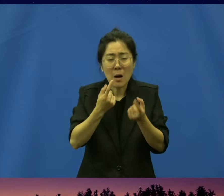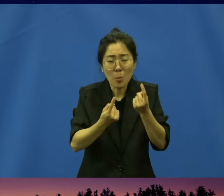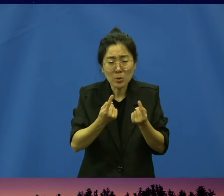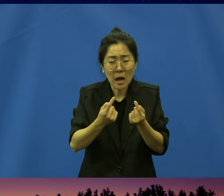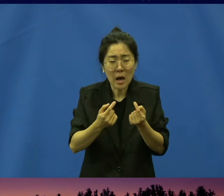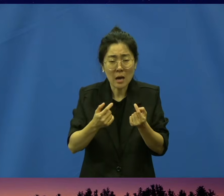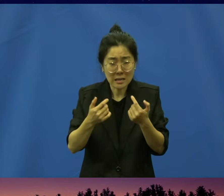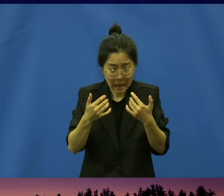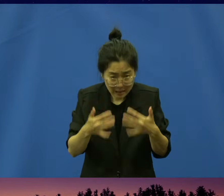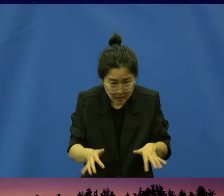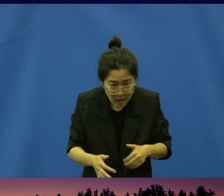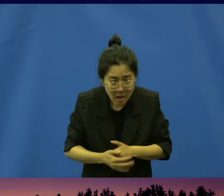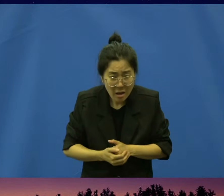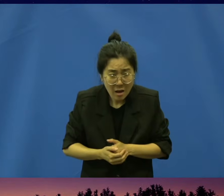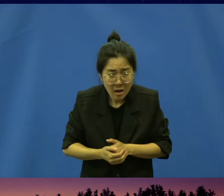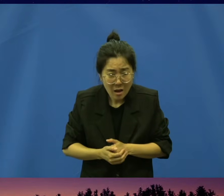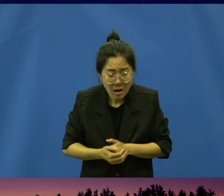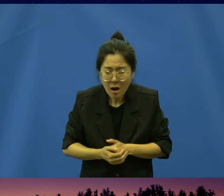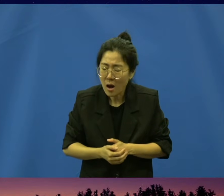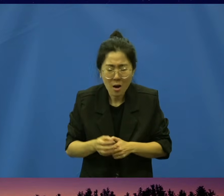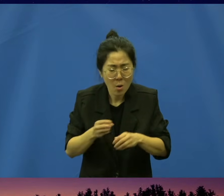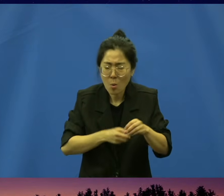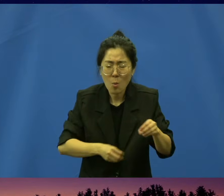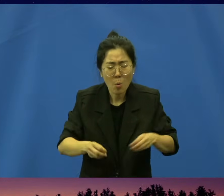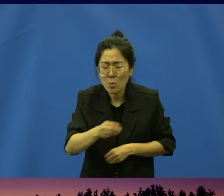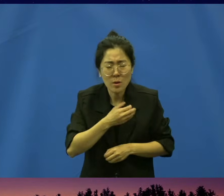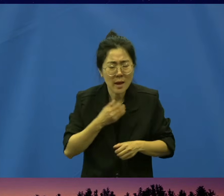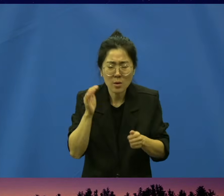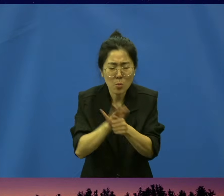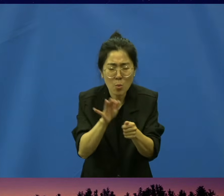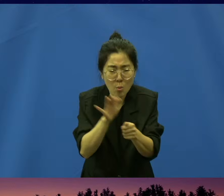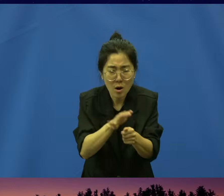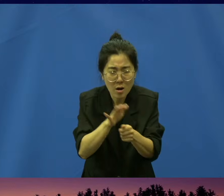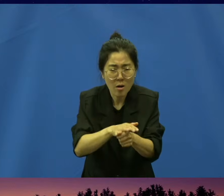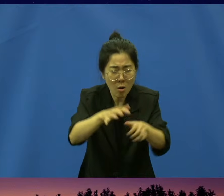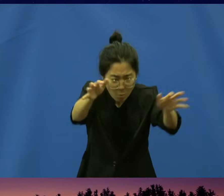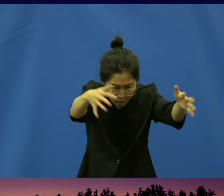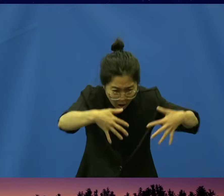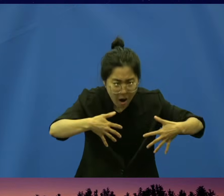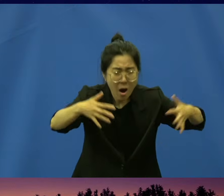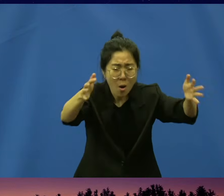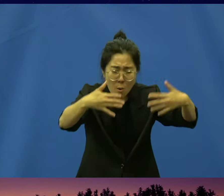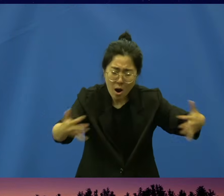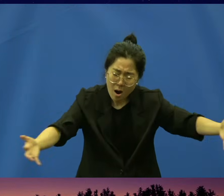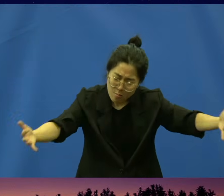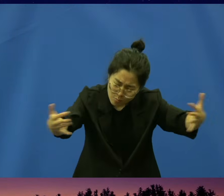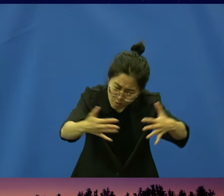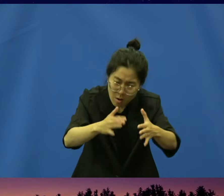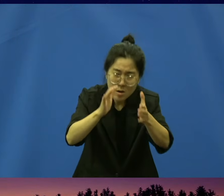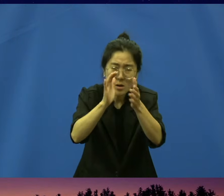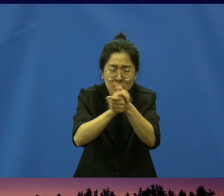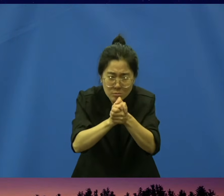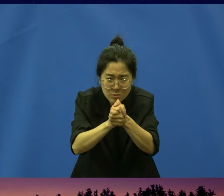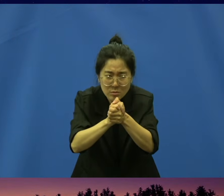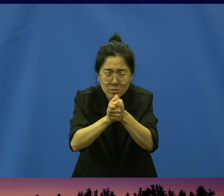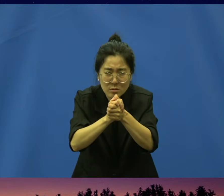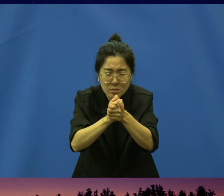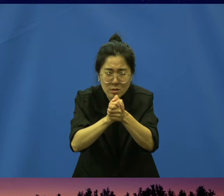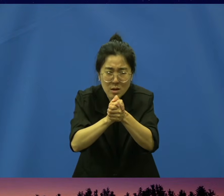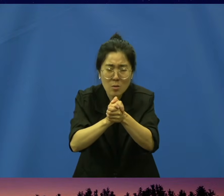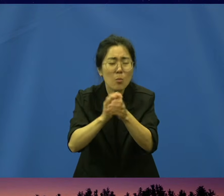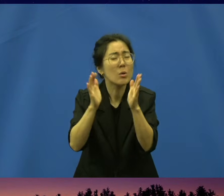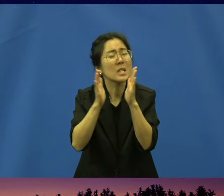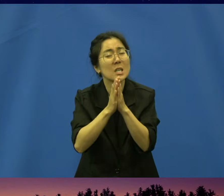있고, 그럴 때 그 사람들이 모여서 예배를 드리고 전도를 하고 선교를 하고 기도를 하면은 놀라운 역사가 일어나는 것입니다.